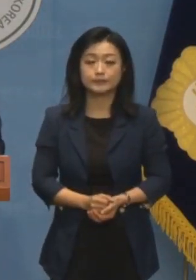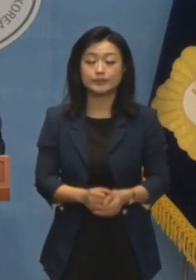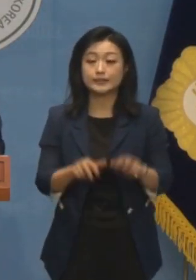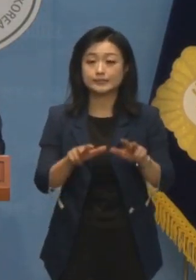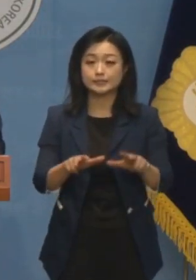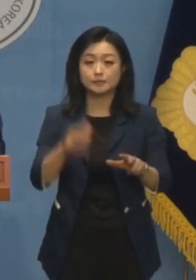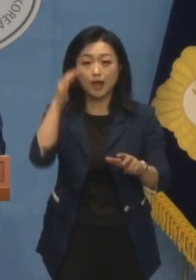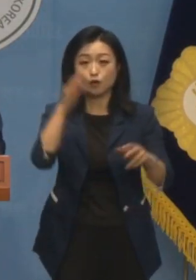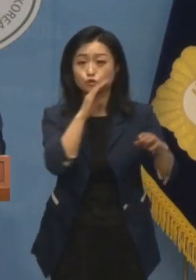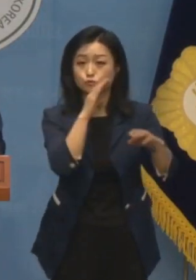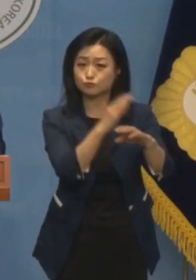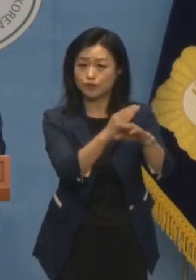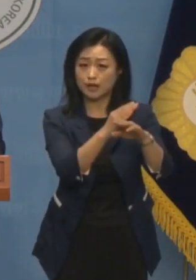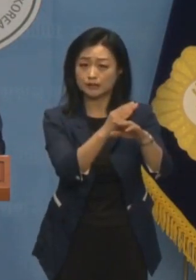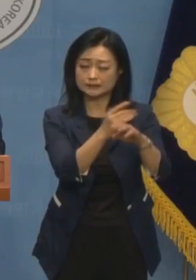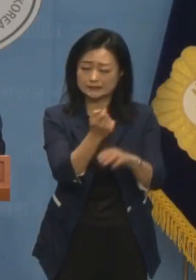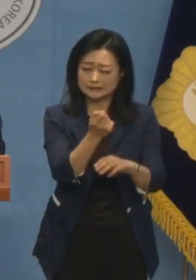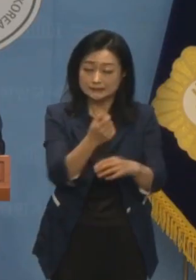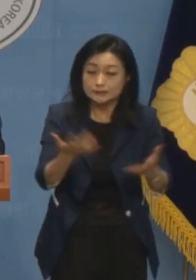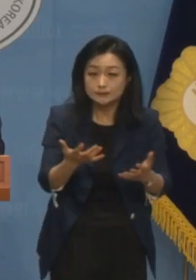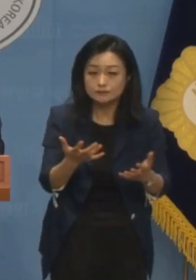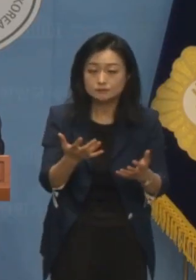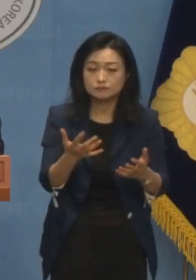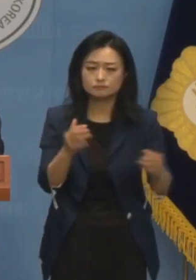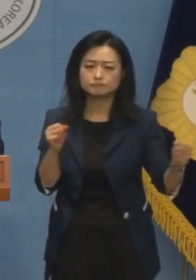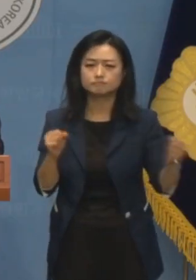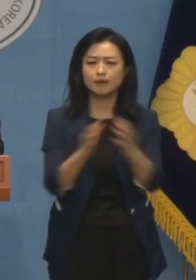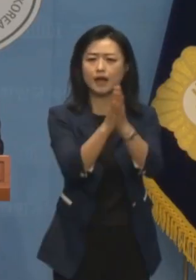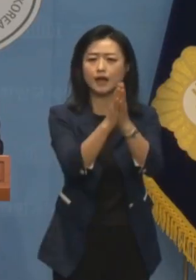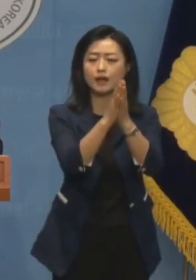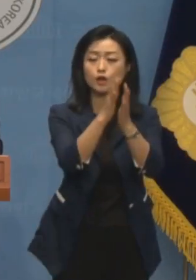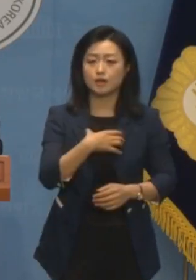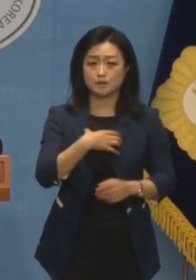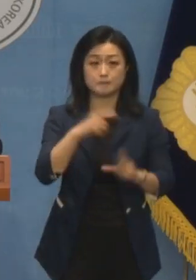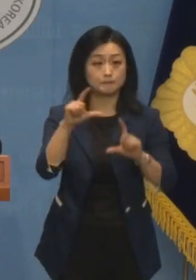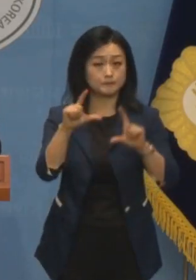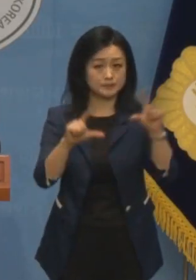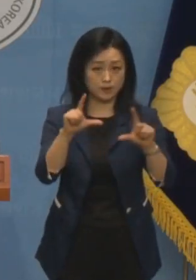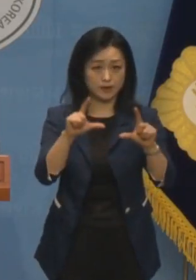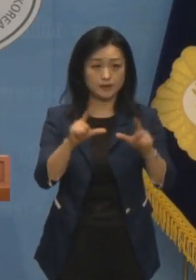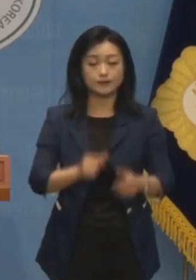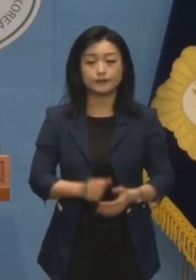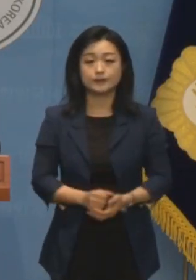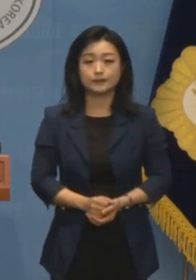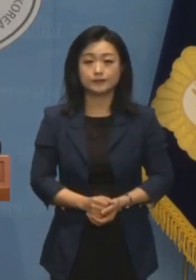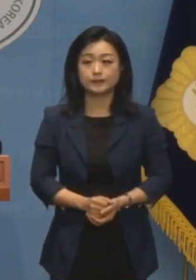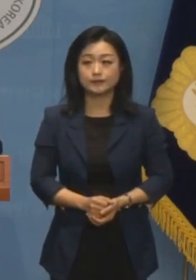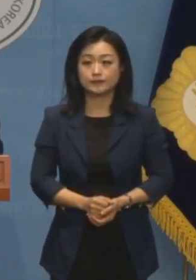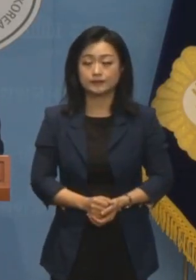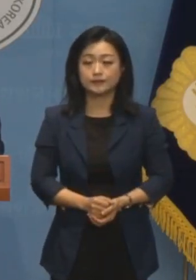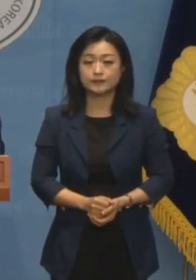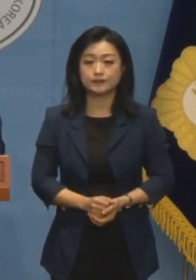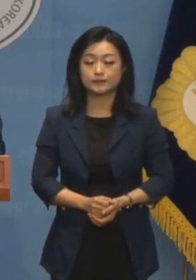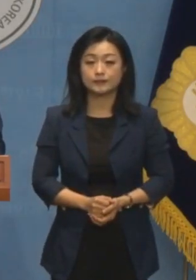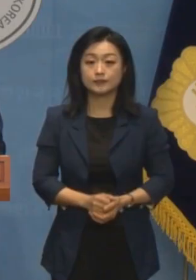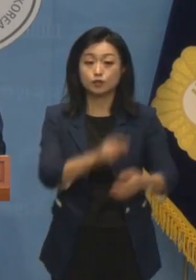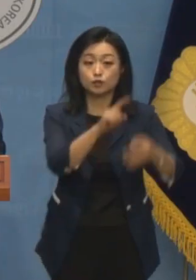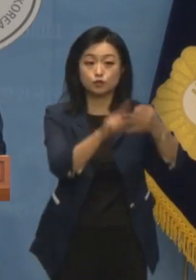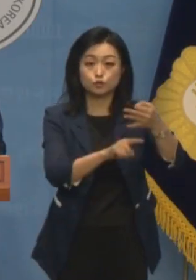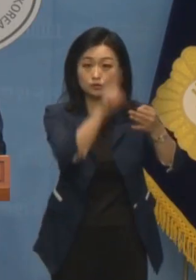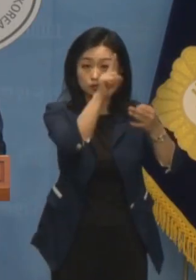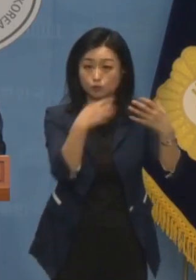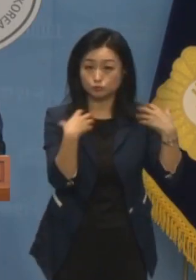남북 관계는 사소한 촉발 요인으로도 무력 충돌로 비화할 수 있는 상황입니다. 이런 상황에서 윤석열